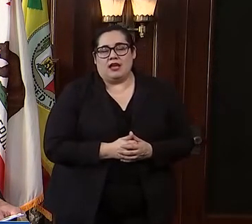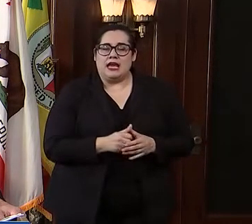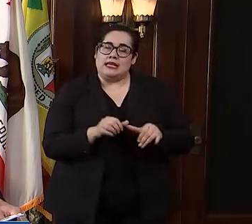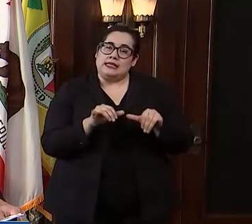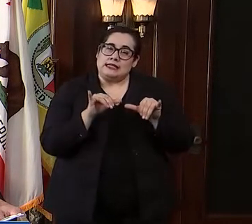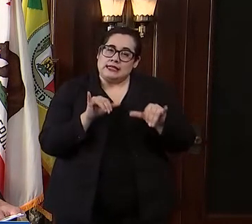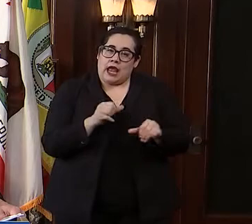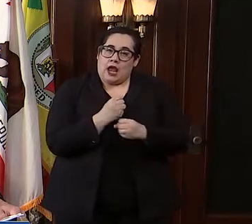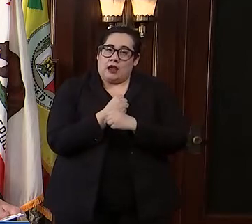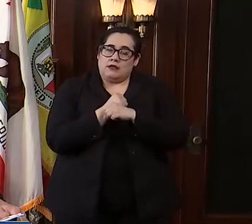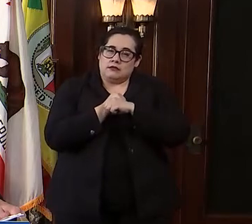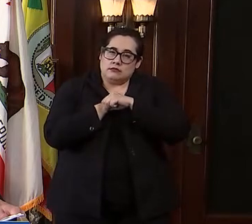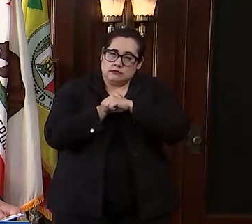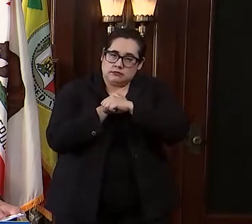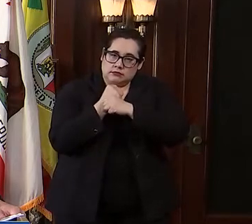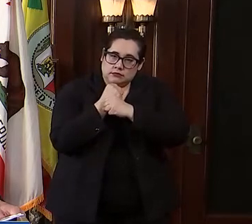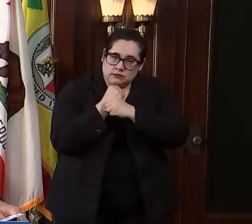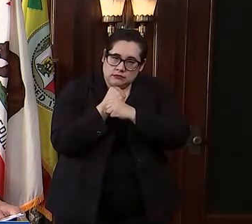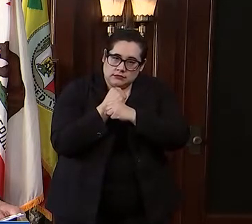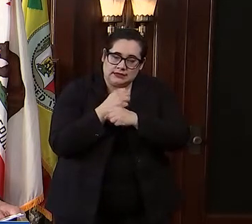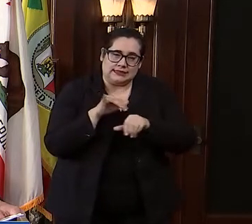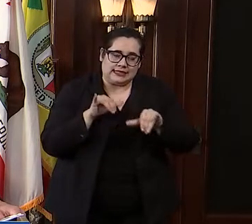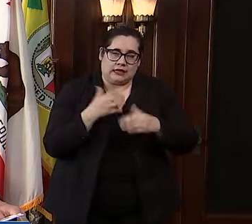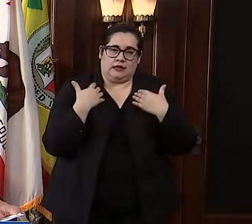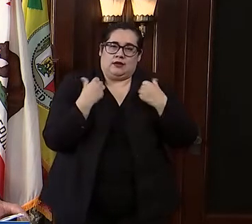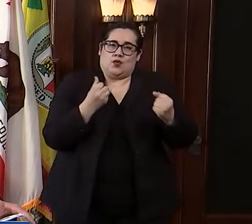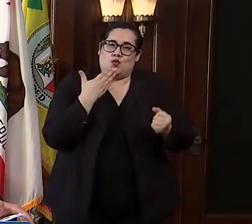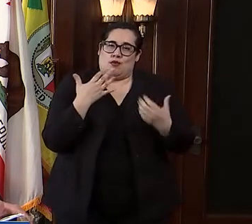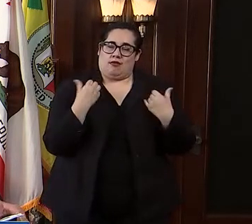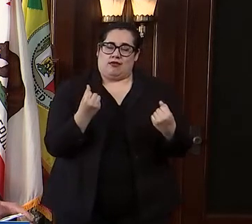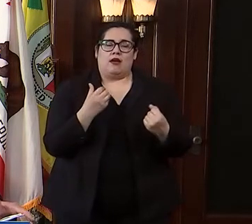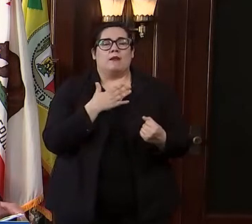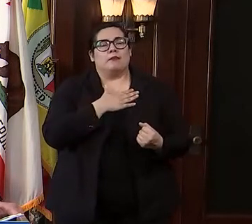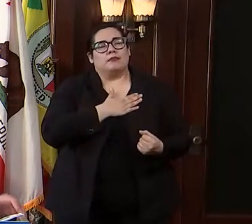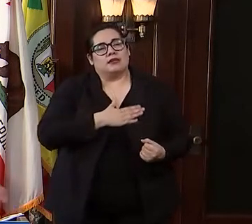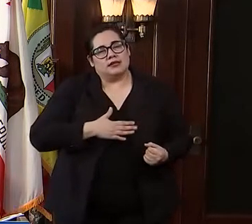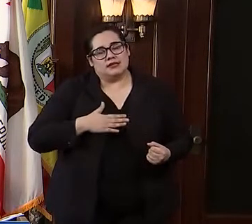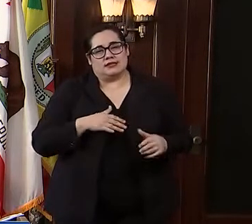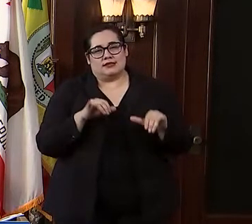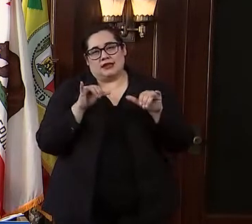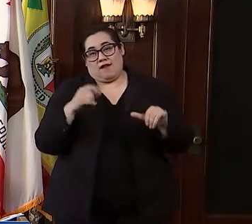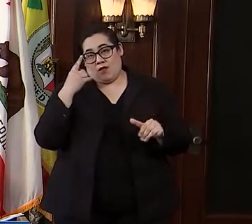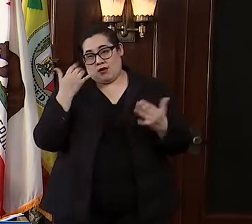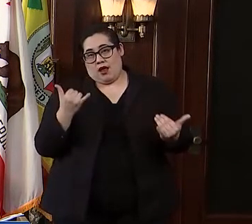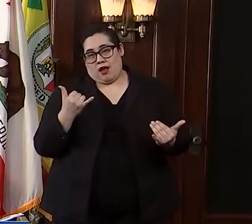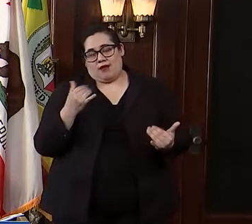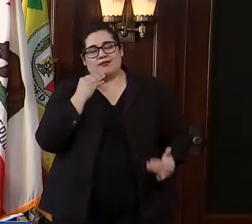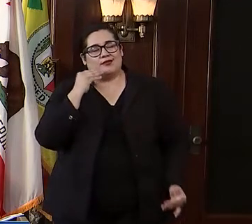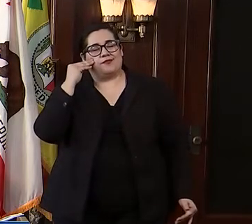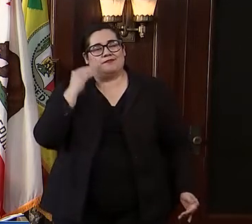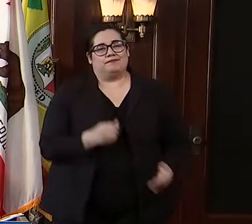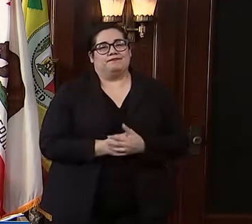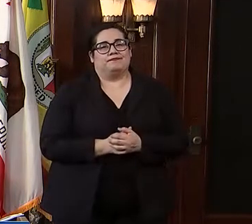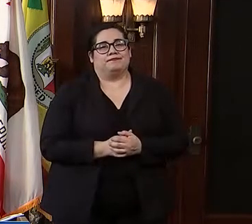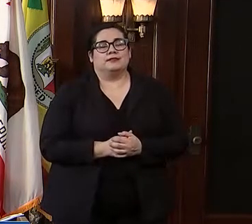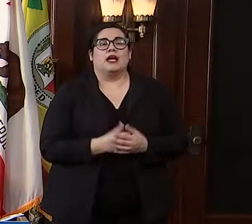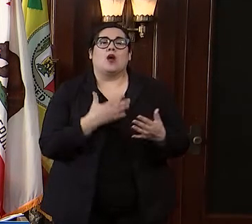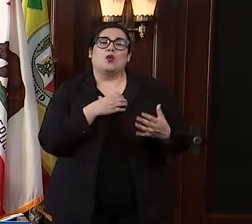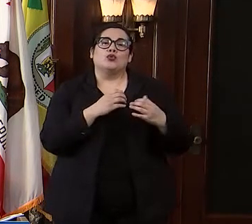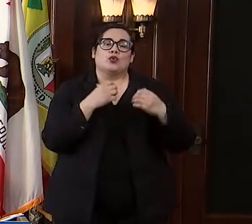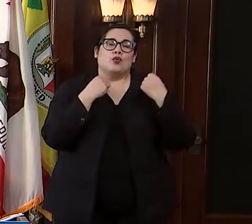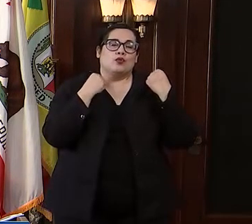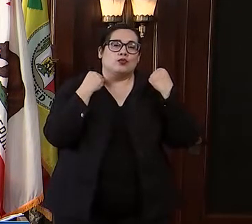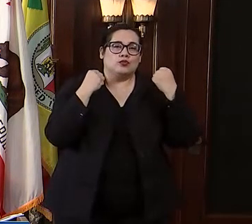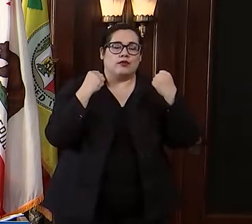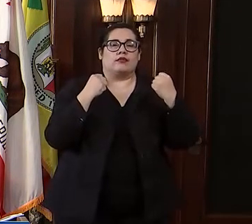Quédense protegidos y quédense en buena salud. Y quédense para ahora en casa. Fuerza y